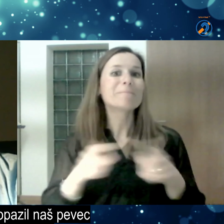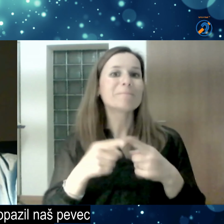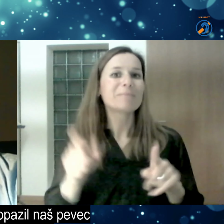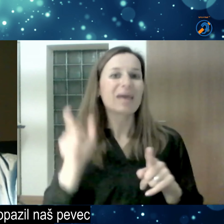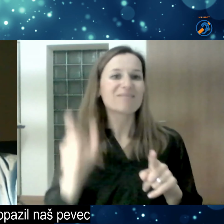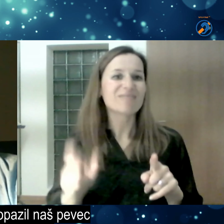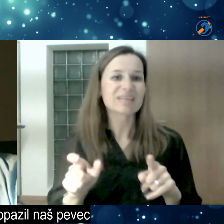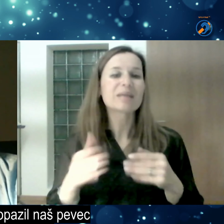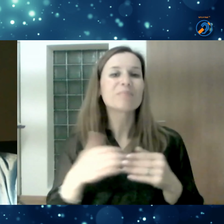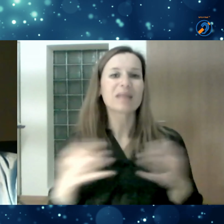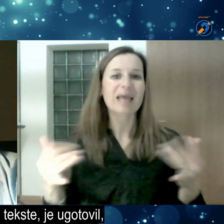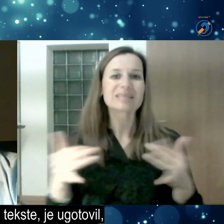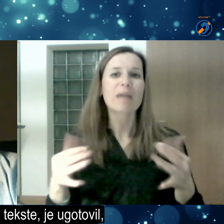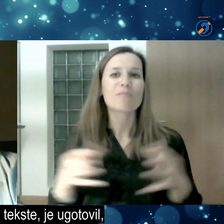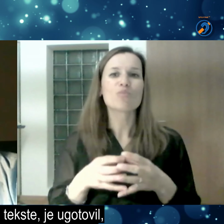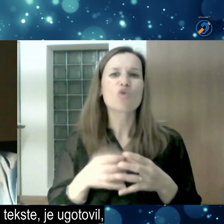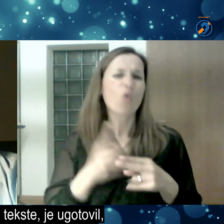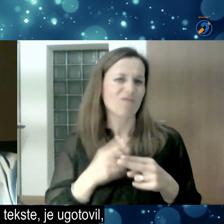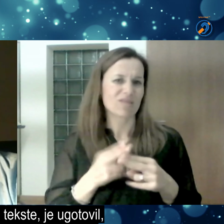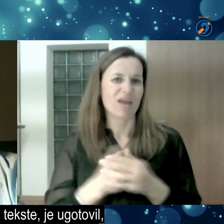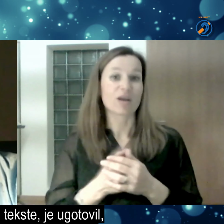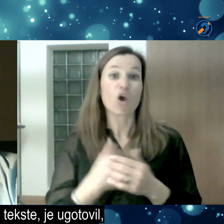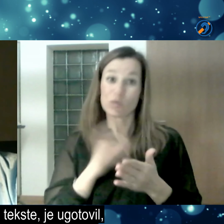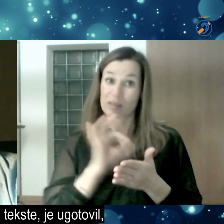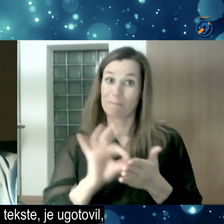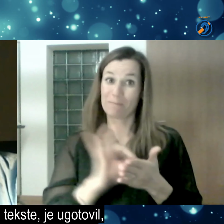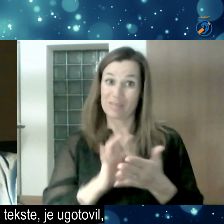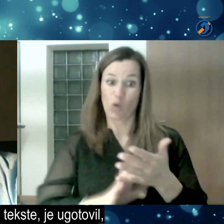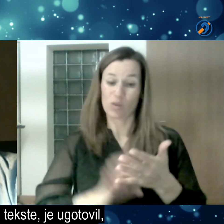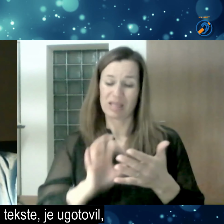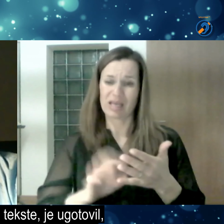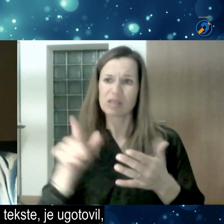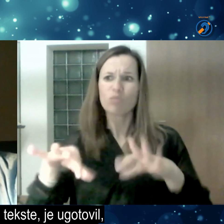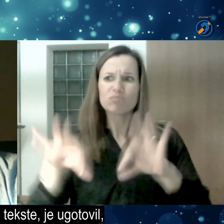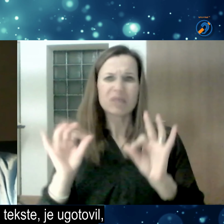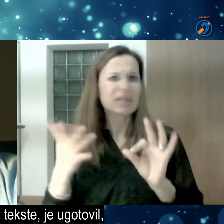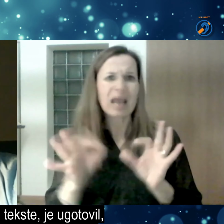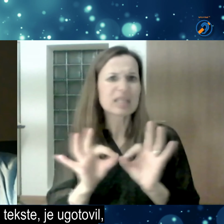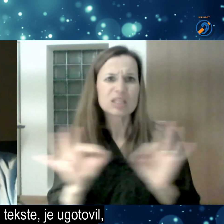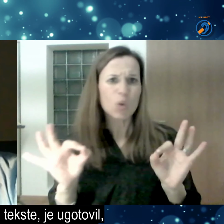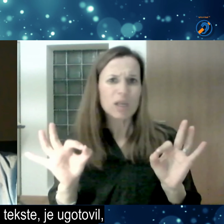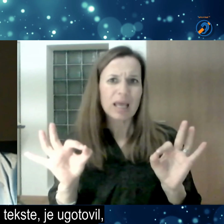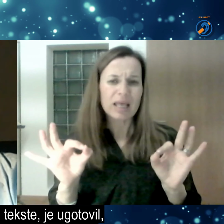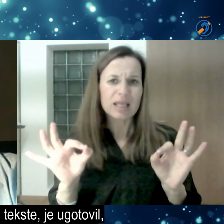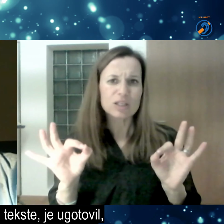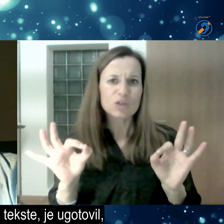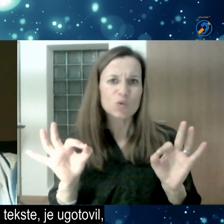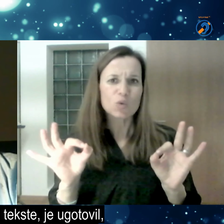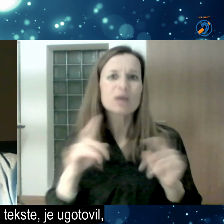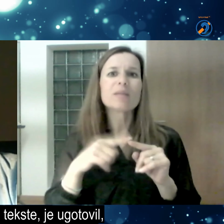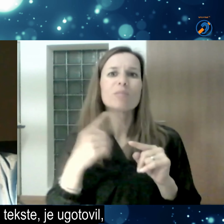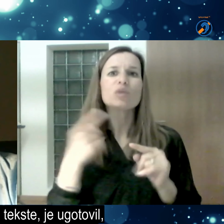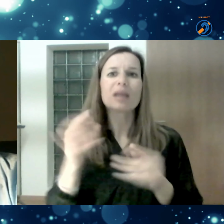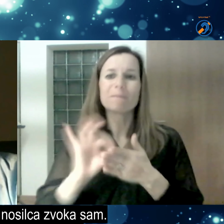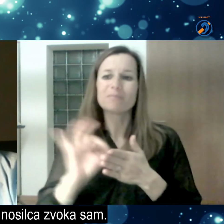Kovinarju Boris Kopitar. Ko sem pisal tekste, je ugotovil, da nekaj ni v redu in je poslej pisal